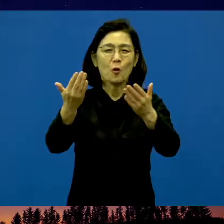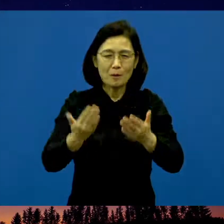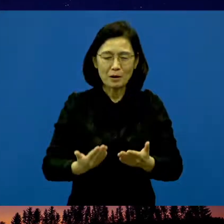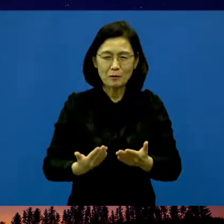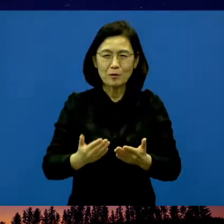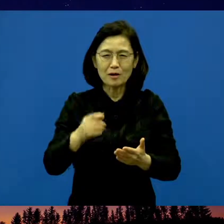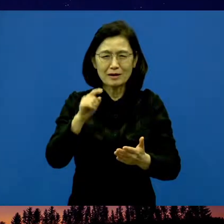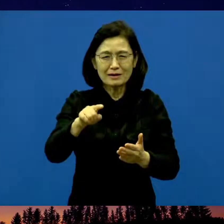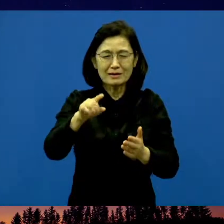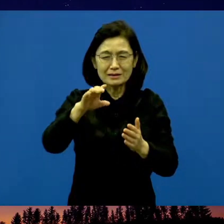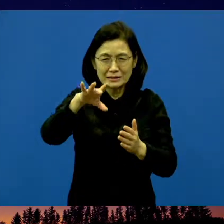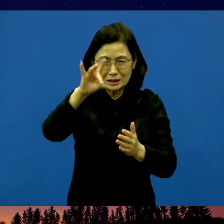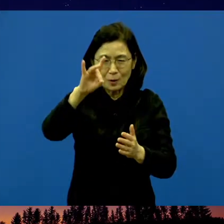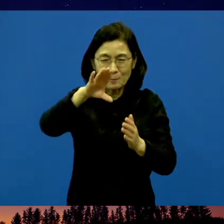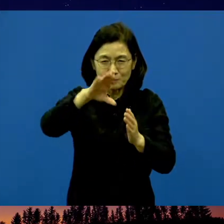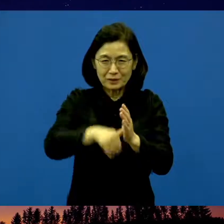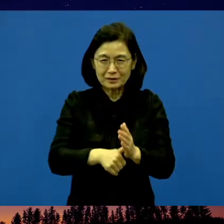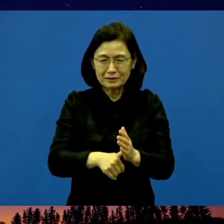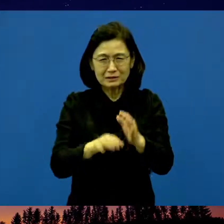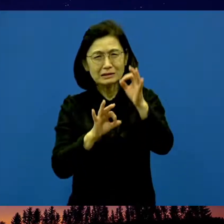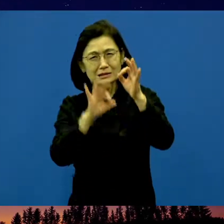실수를 해도 되고 연약한 모습을